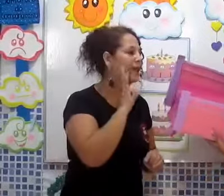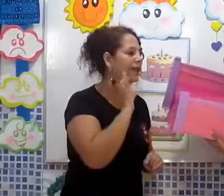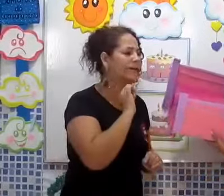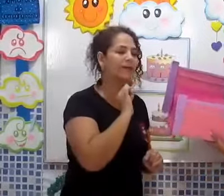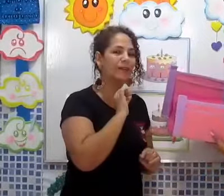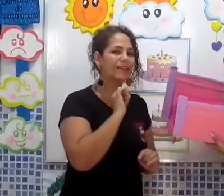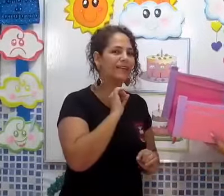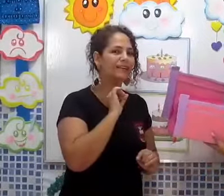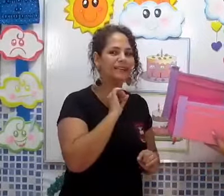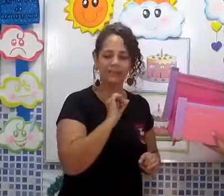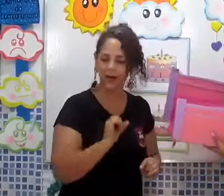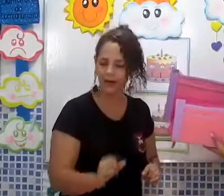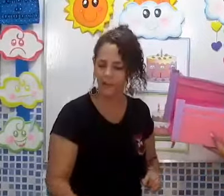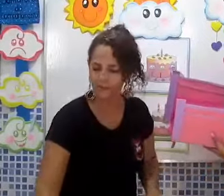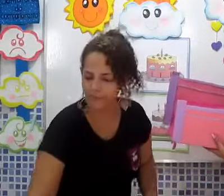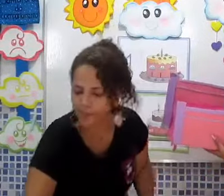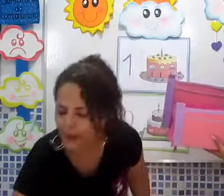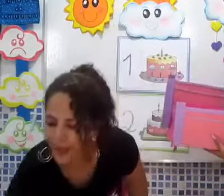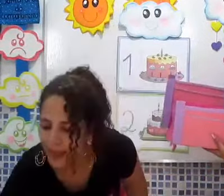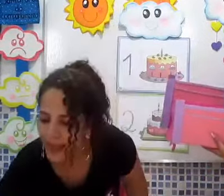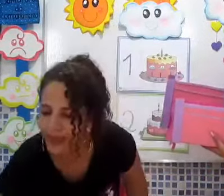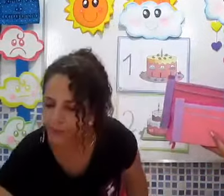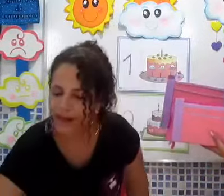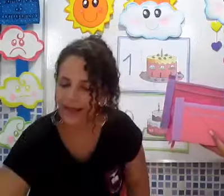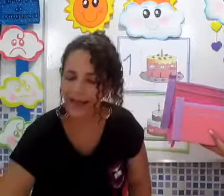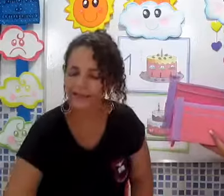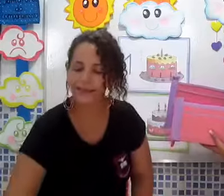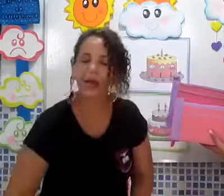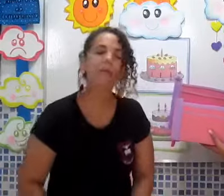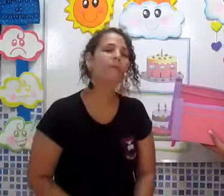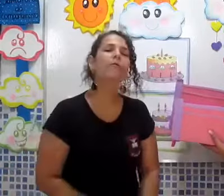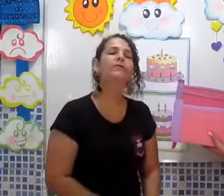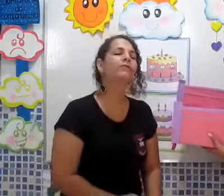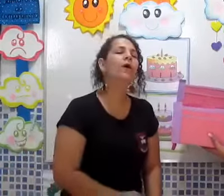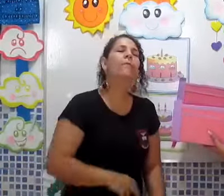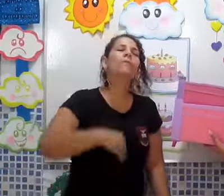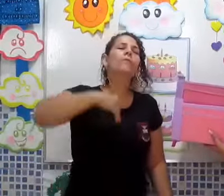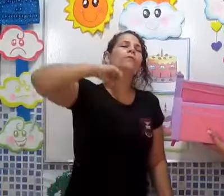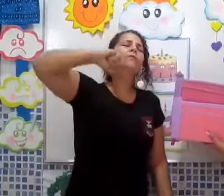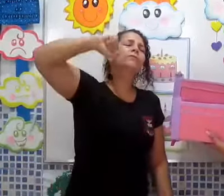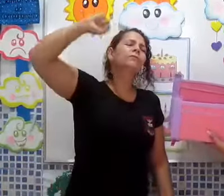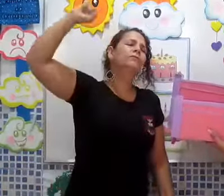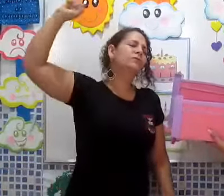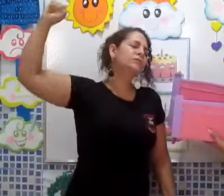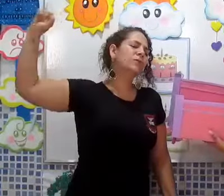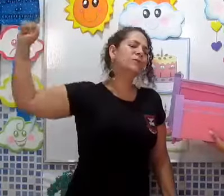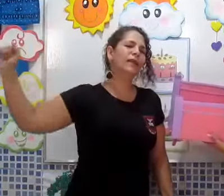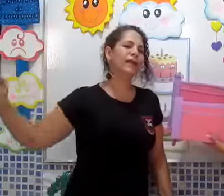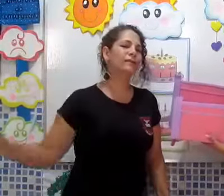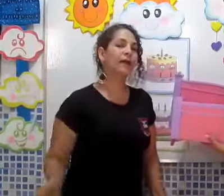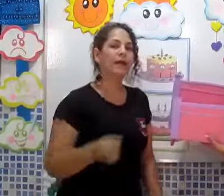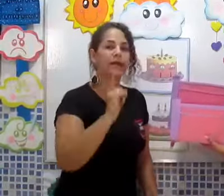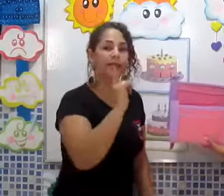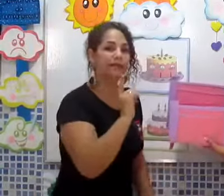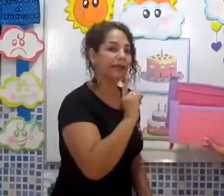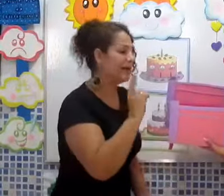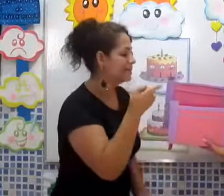ela começa assim, olha. Era uma casa muito, muito sonolenta. E nessa casa